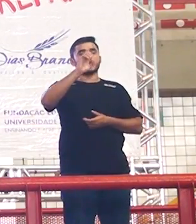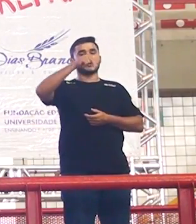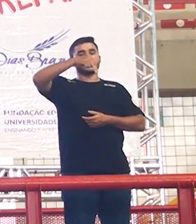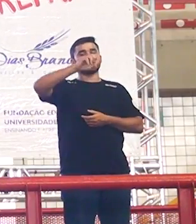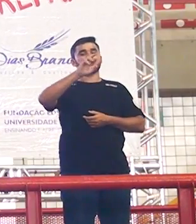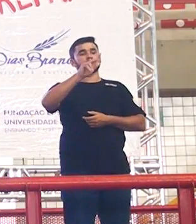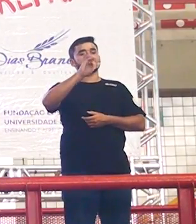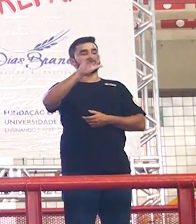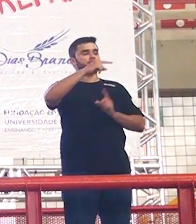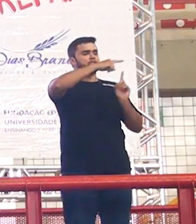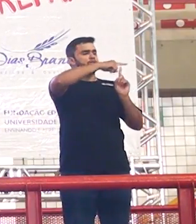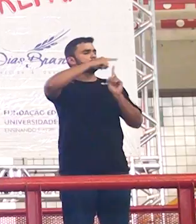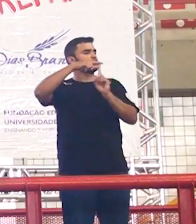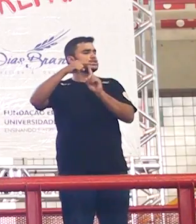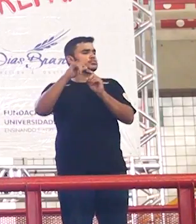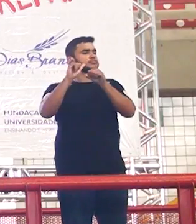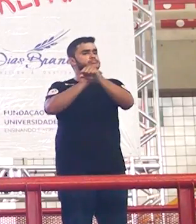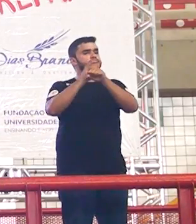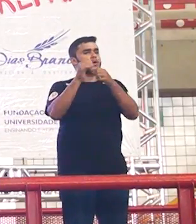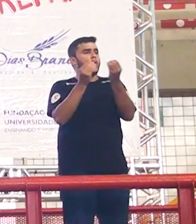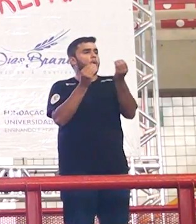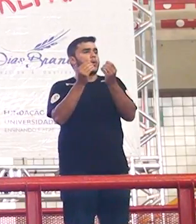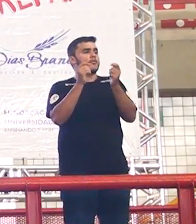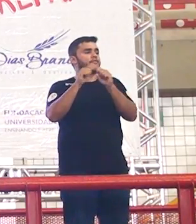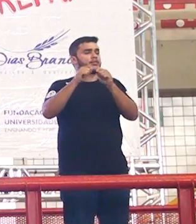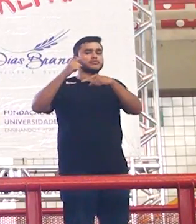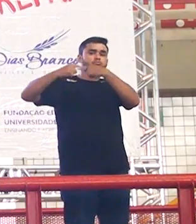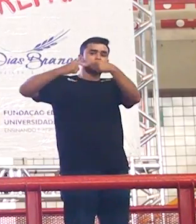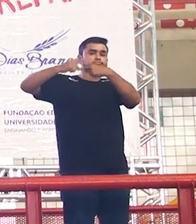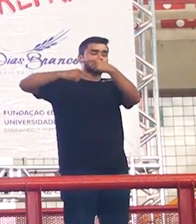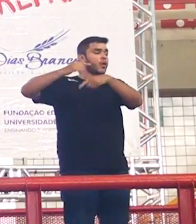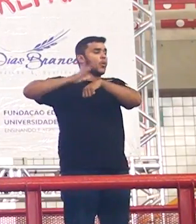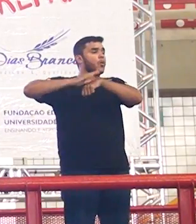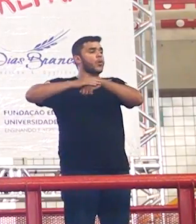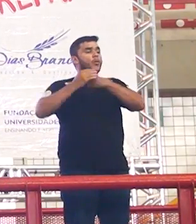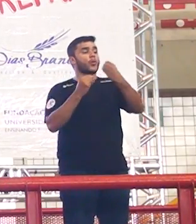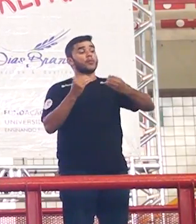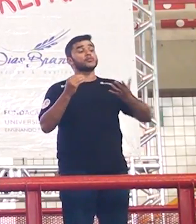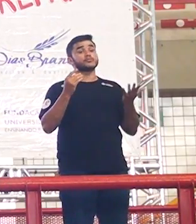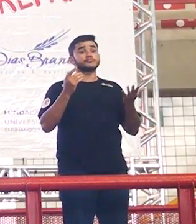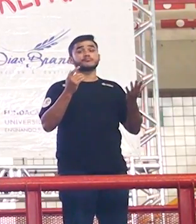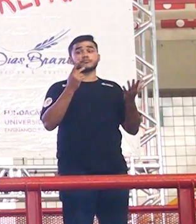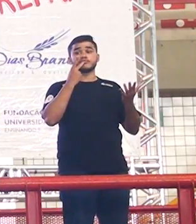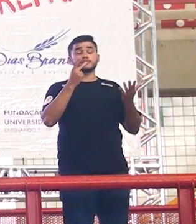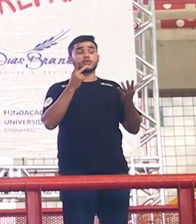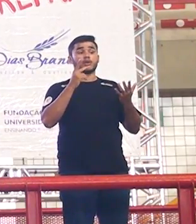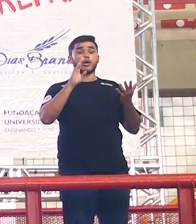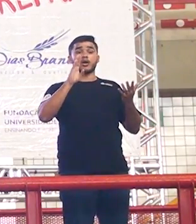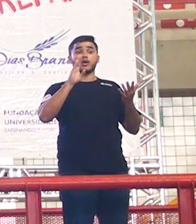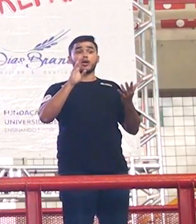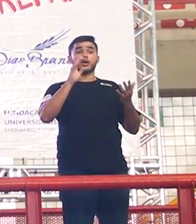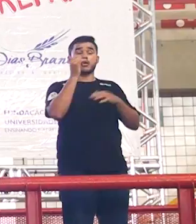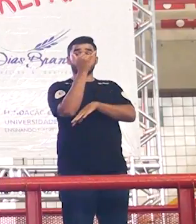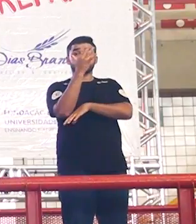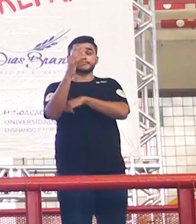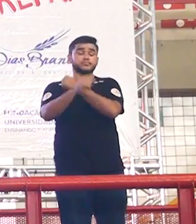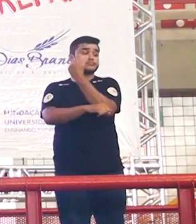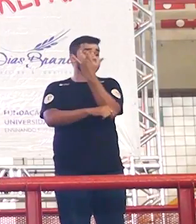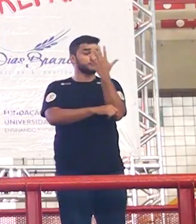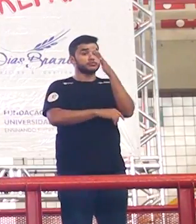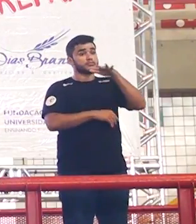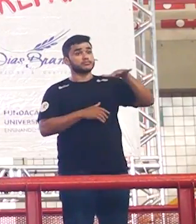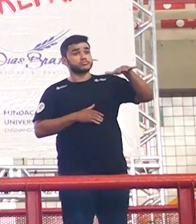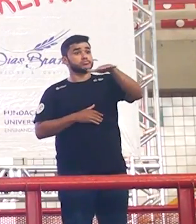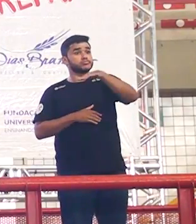variadas maneiras de produzir energia. E lembre-se, o binômio energia-meio ambiente,